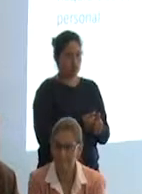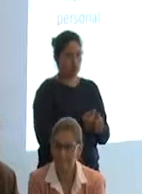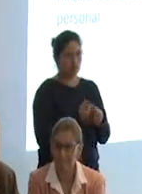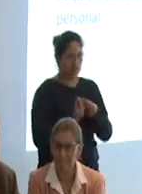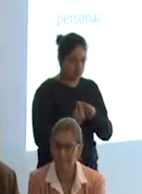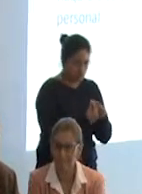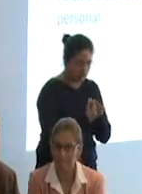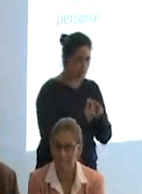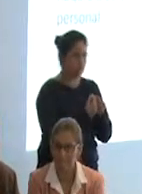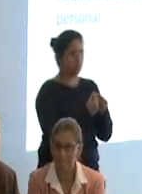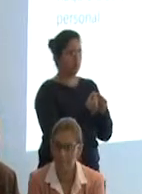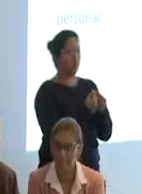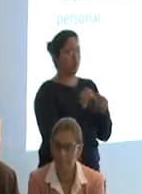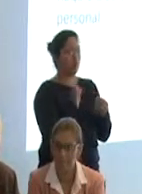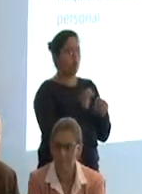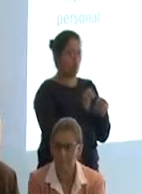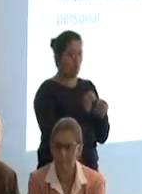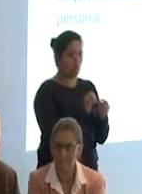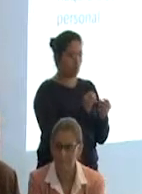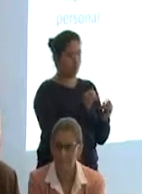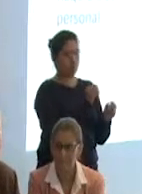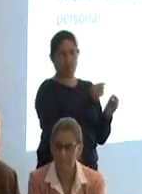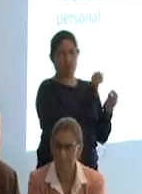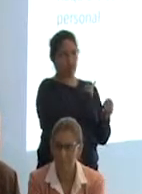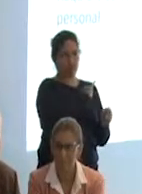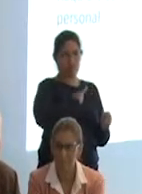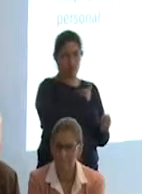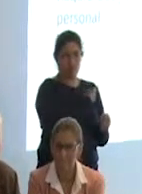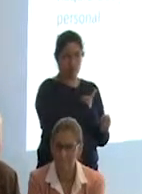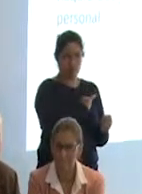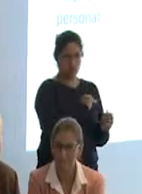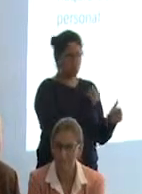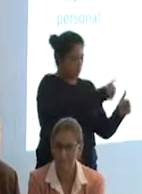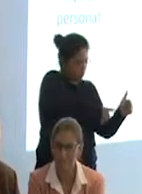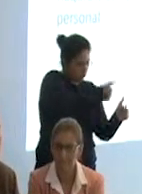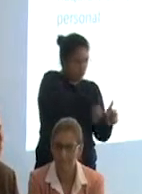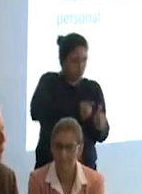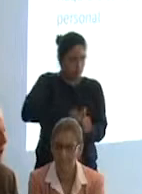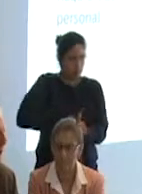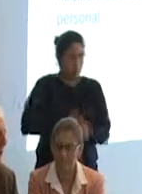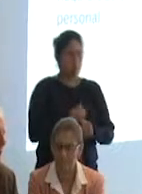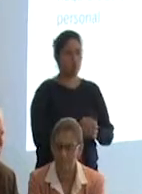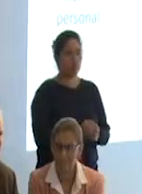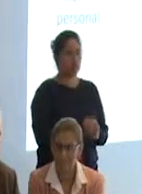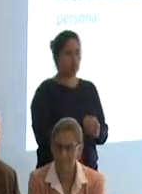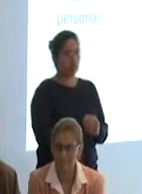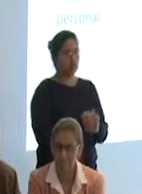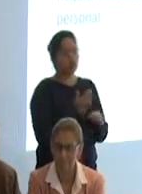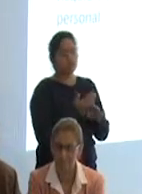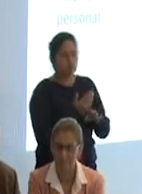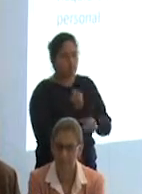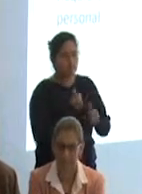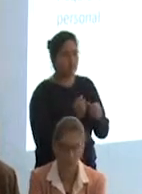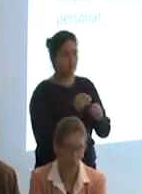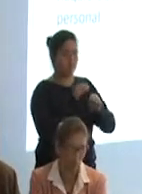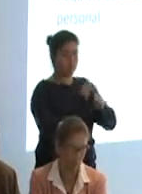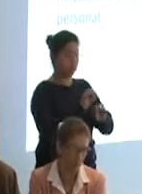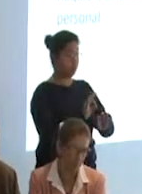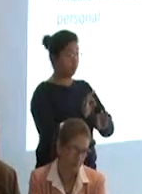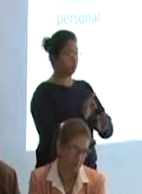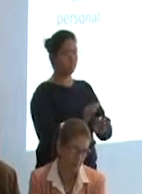Hay colectivos, hay individuales. El gran problema de estos auxiliares es que no están muy bien formados.